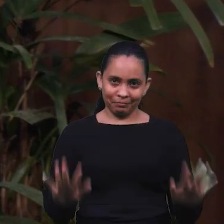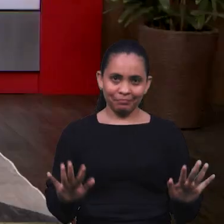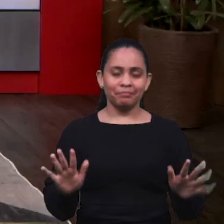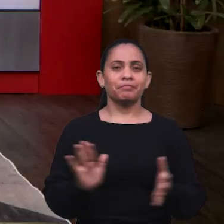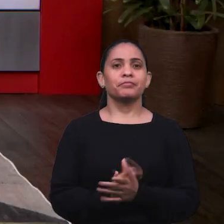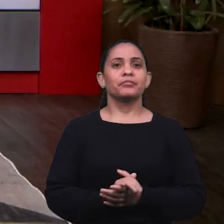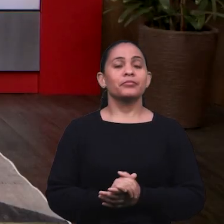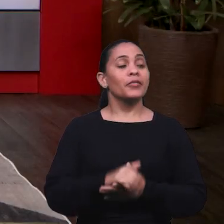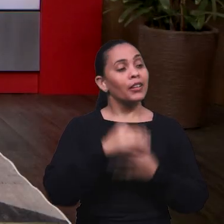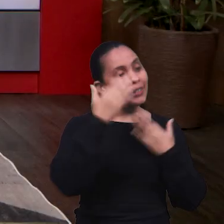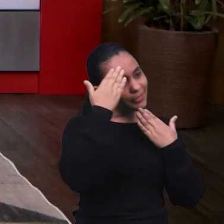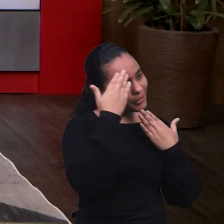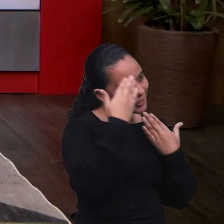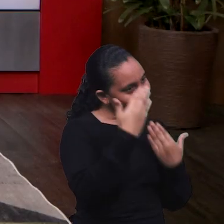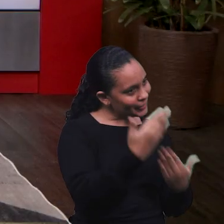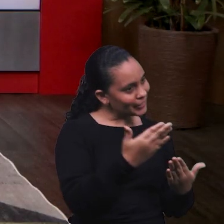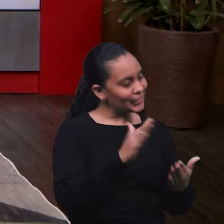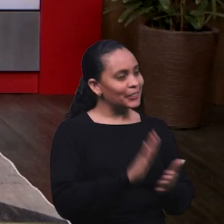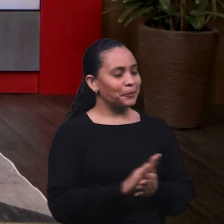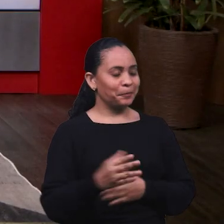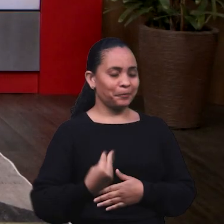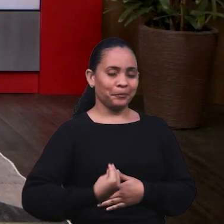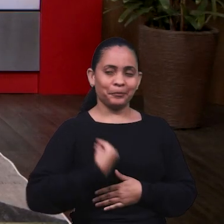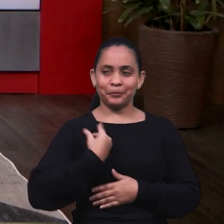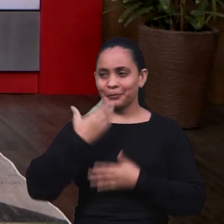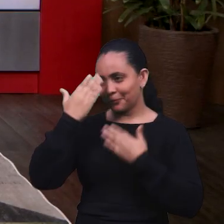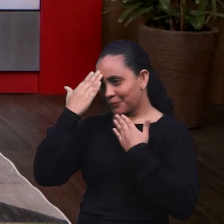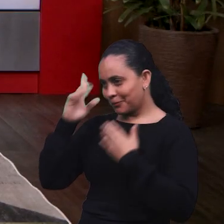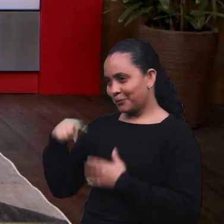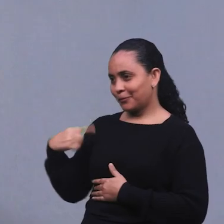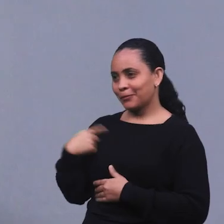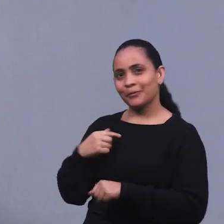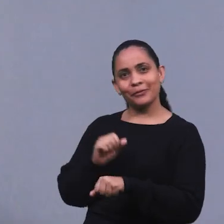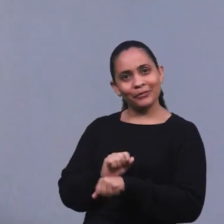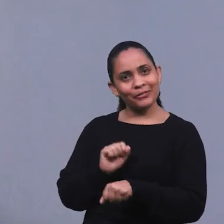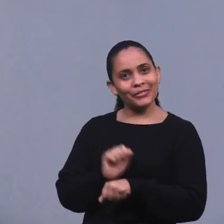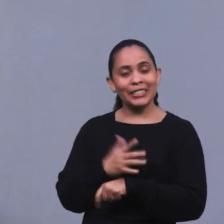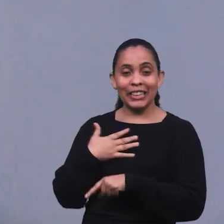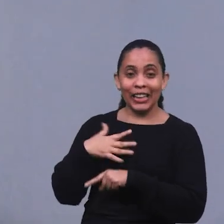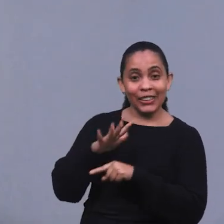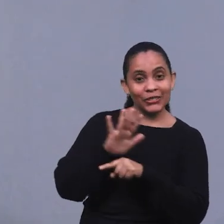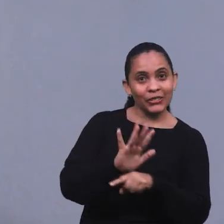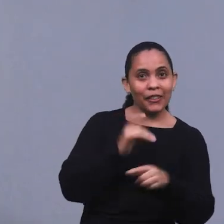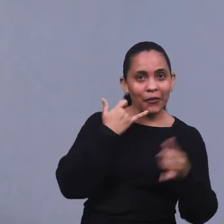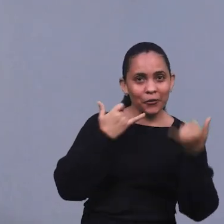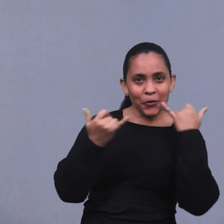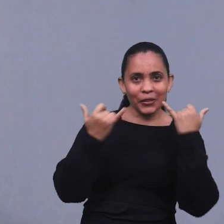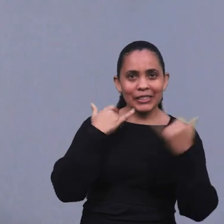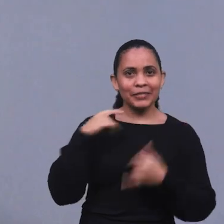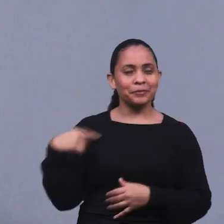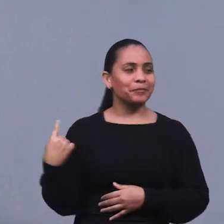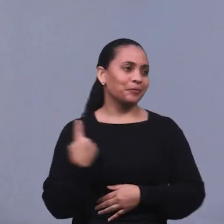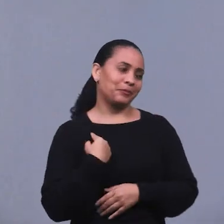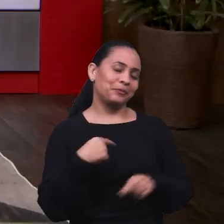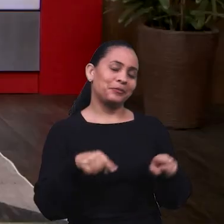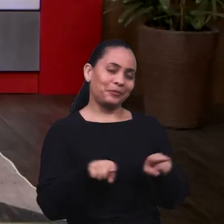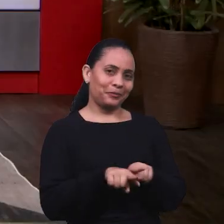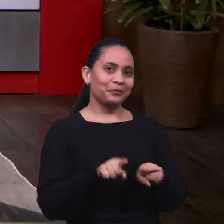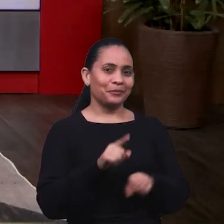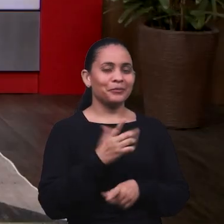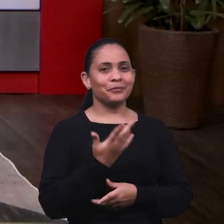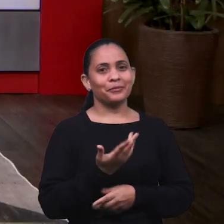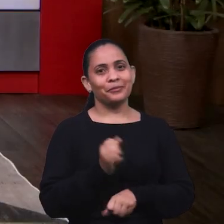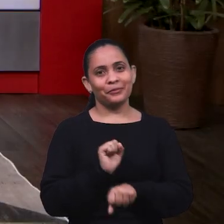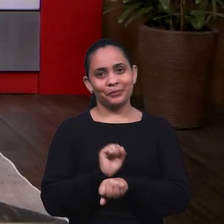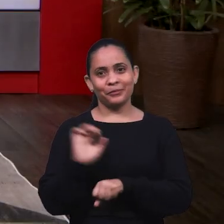mais uma vez quero agradecer pela sua presença, viu? Obrigada. Espero que a gente tenha contribuído, né, para levar informação. Eu também espero. E